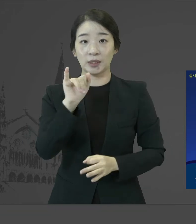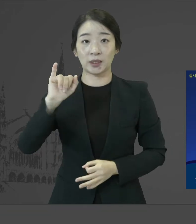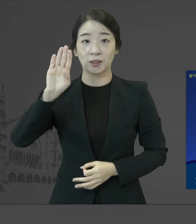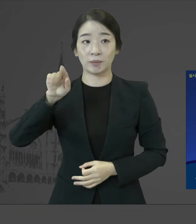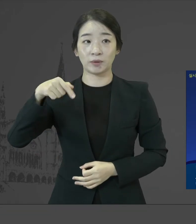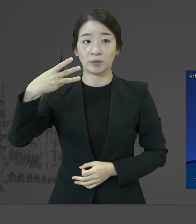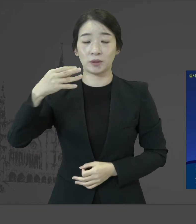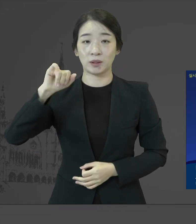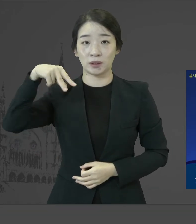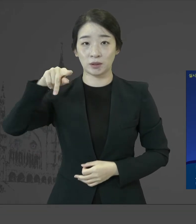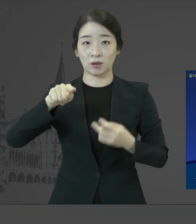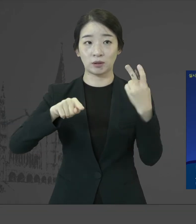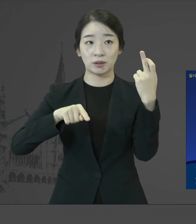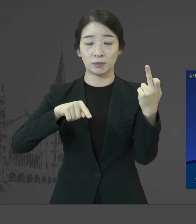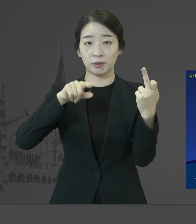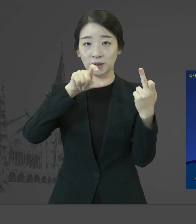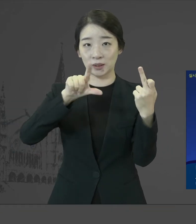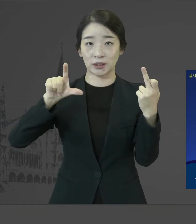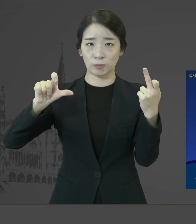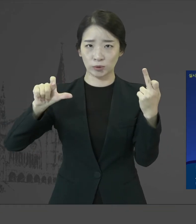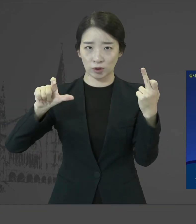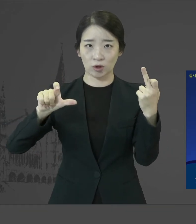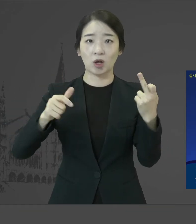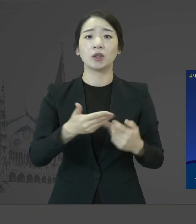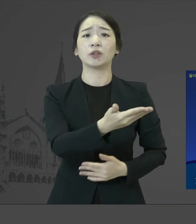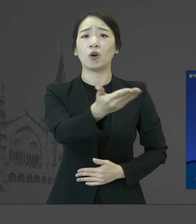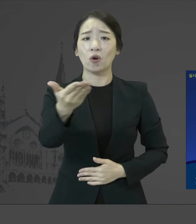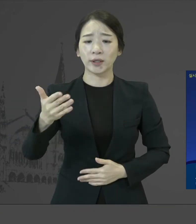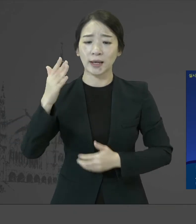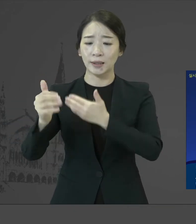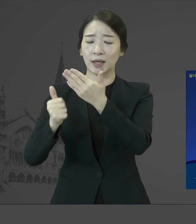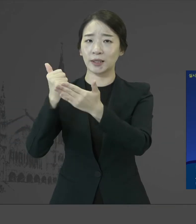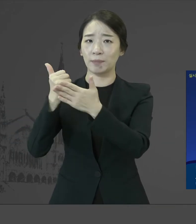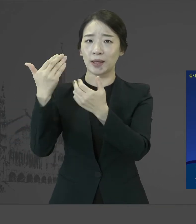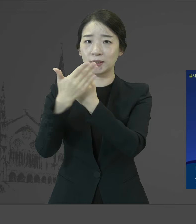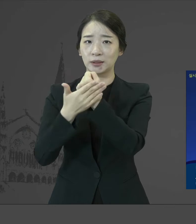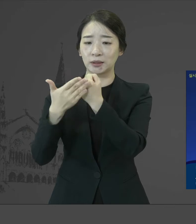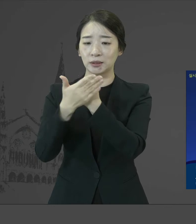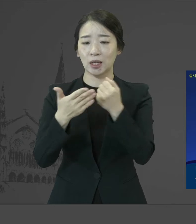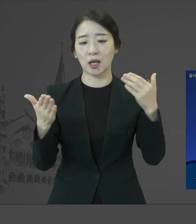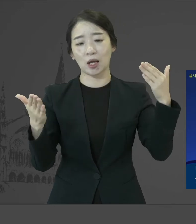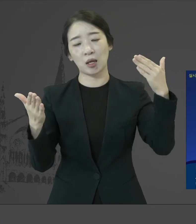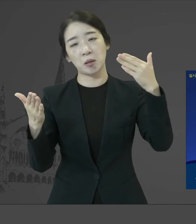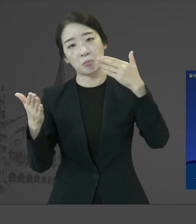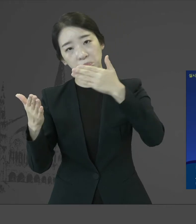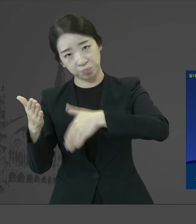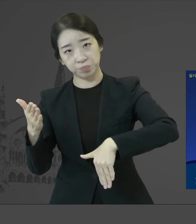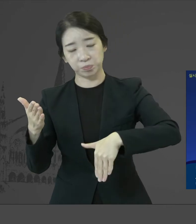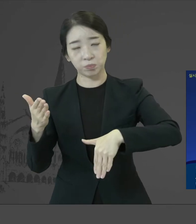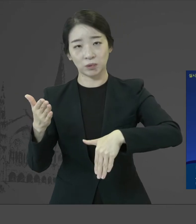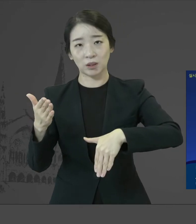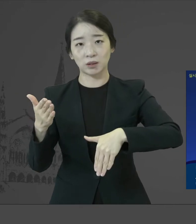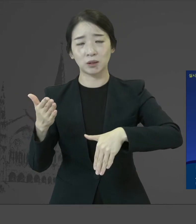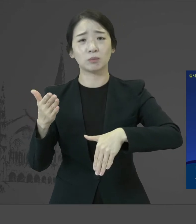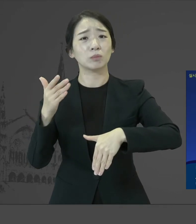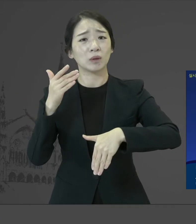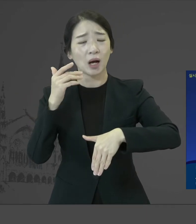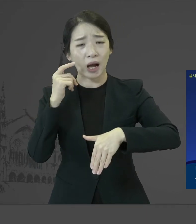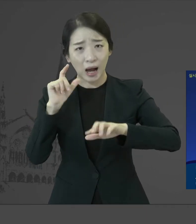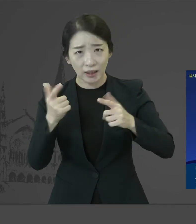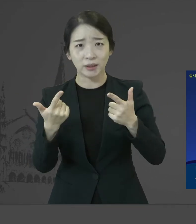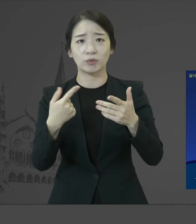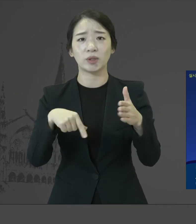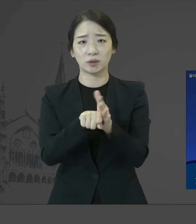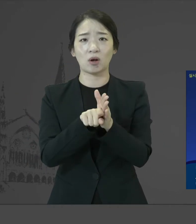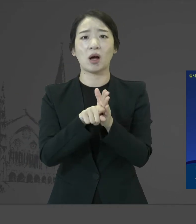15절. 너희는 하나님의 은혜에 이르지 못하는 자가 없도록 하고,